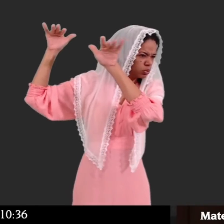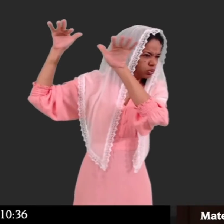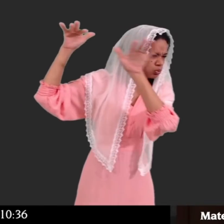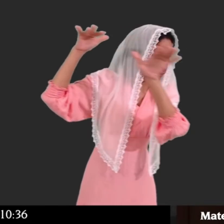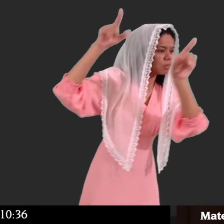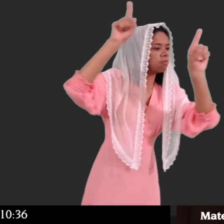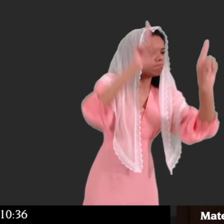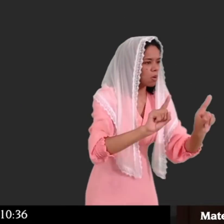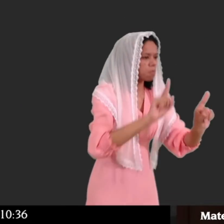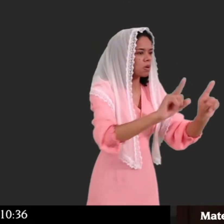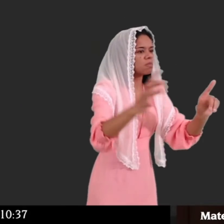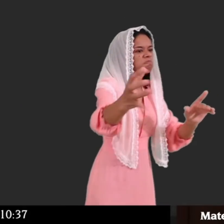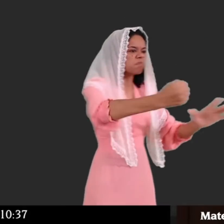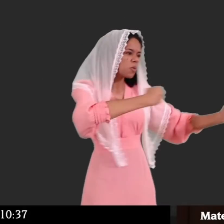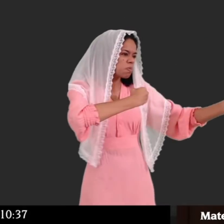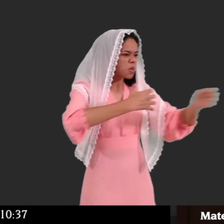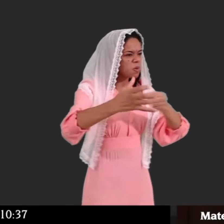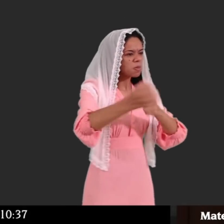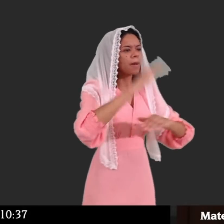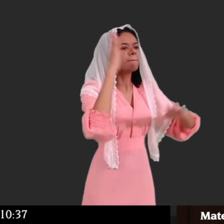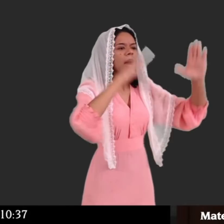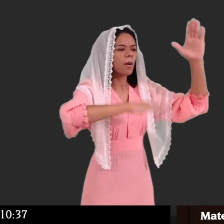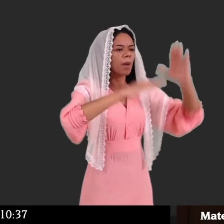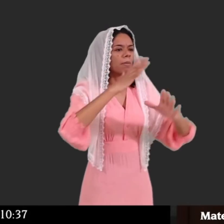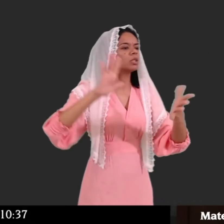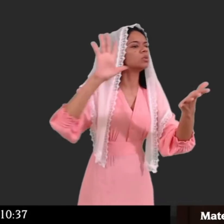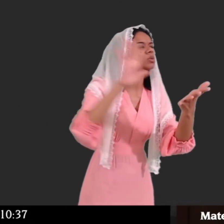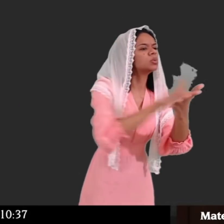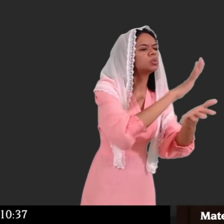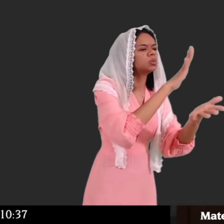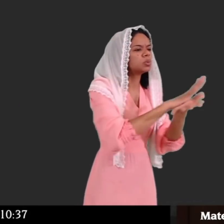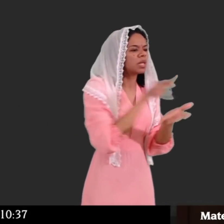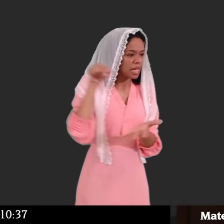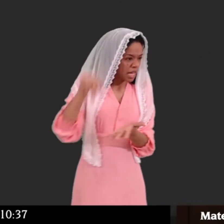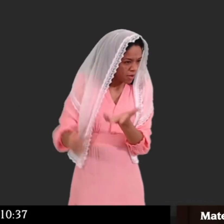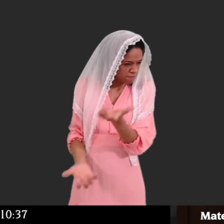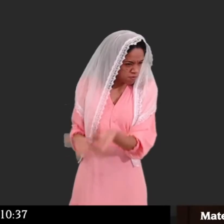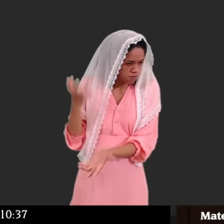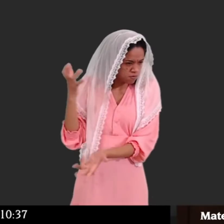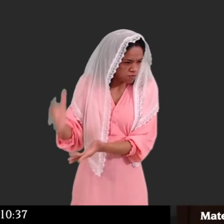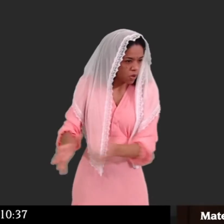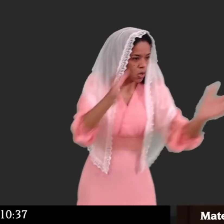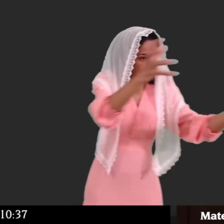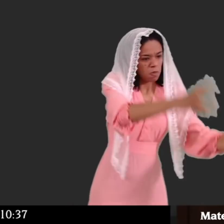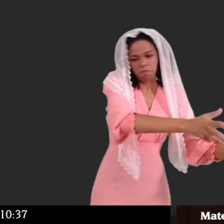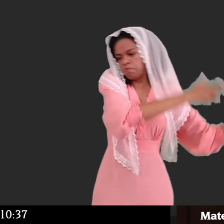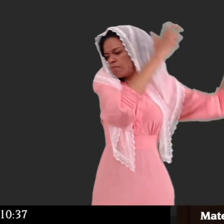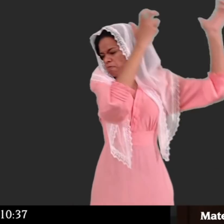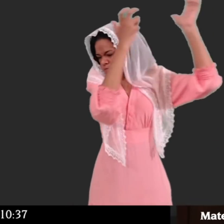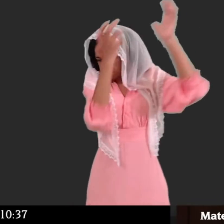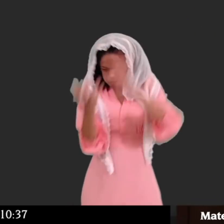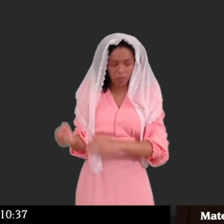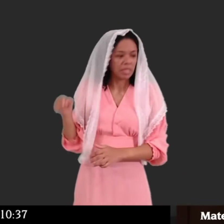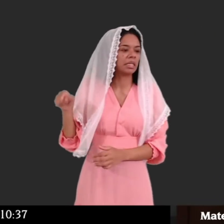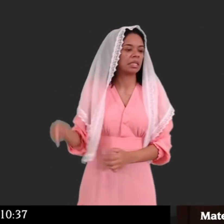escândalo e os que cometem iniquidade, e lançá-los-ão na fornalha de fogo. Ali haverá pranto